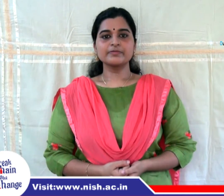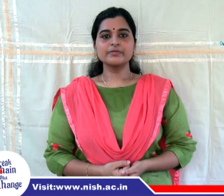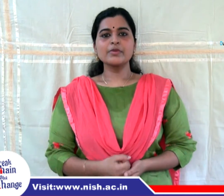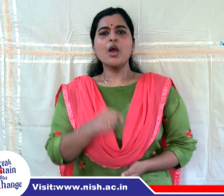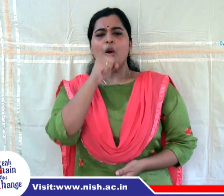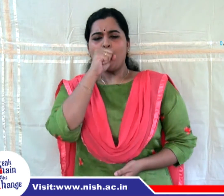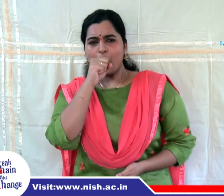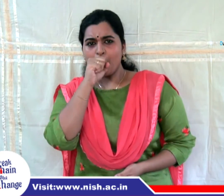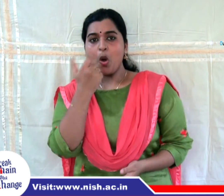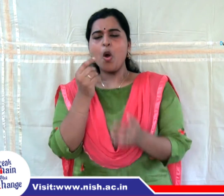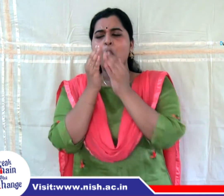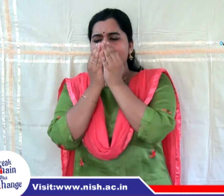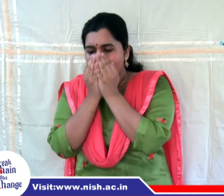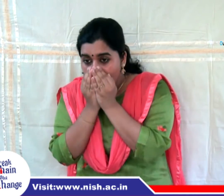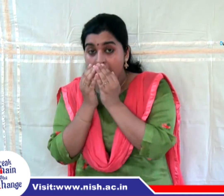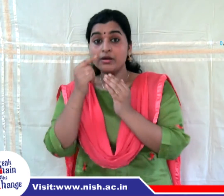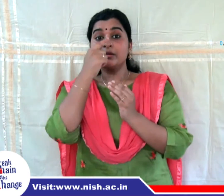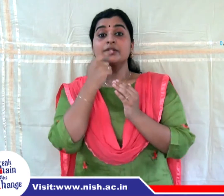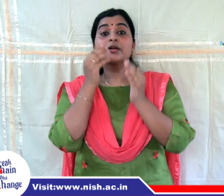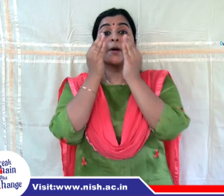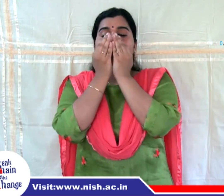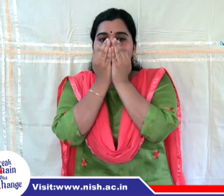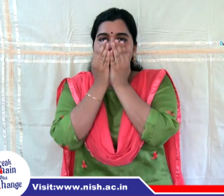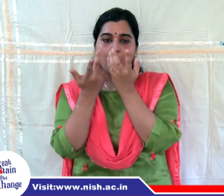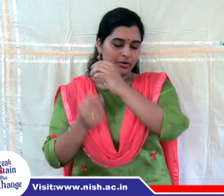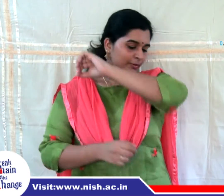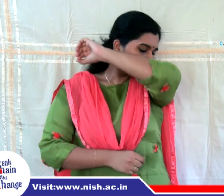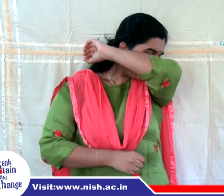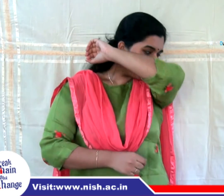ചുമയ്ക്കുമ്പോഴും തുമ്മുമ്പോഴും വായും മൂക്കും കൈകൾ കൊണ്ട് പൊത്തിപ്പിടിക്കുക.